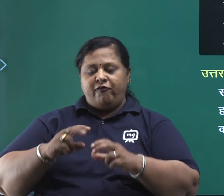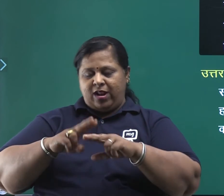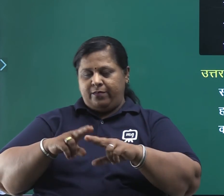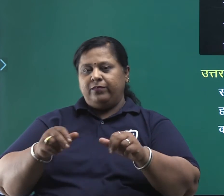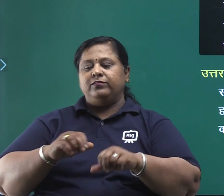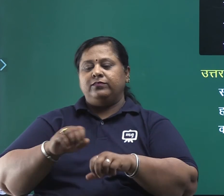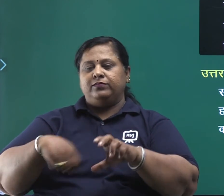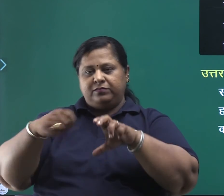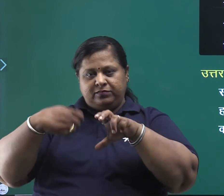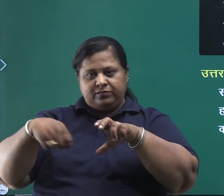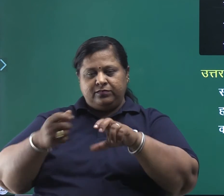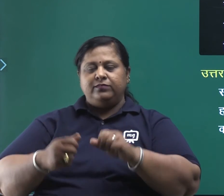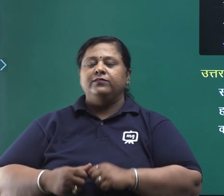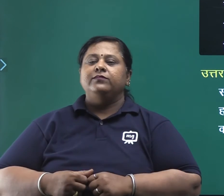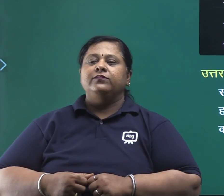फिल्म